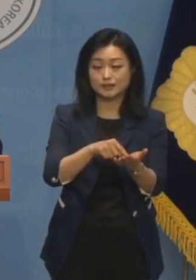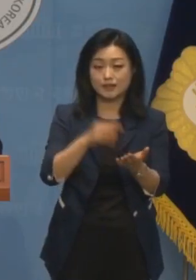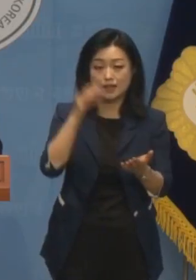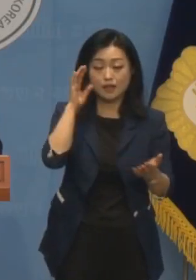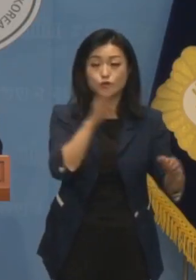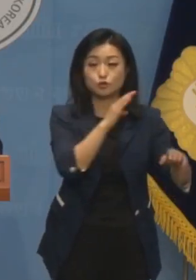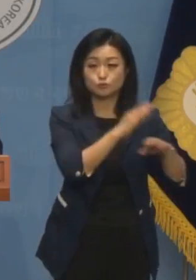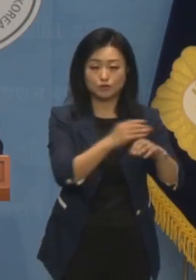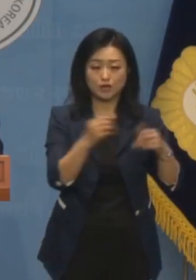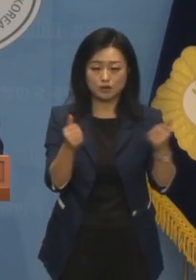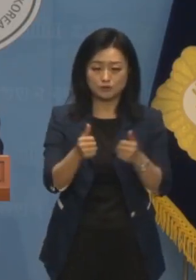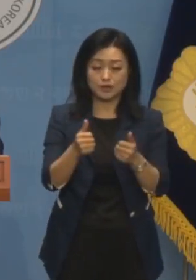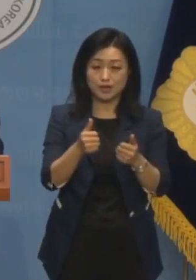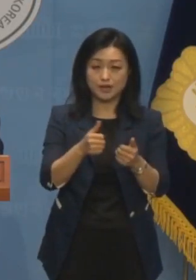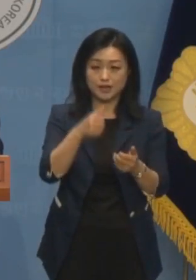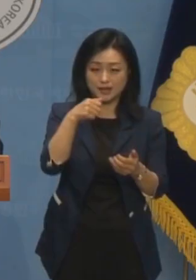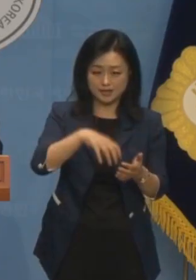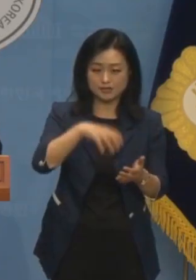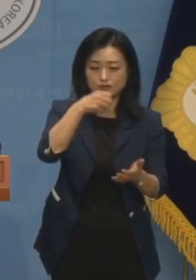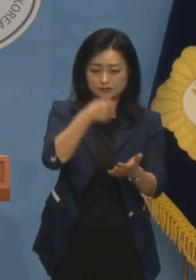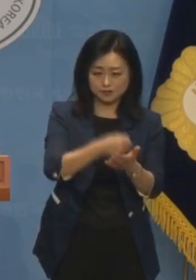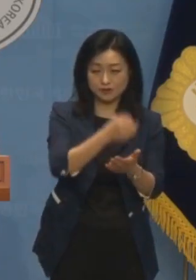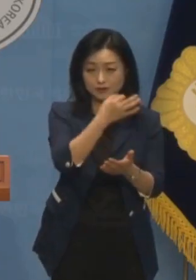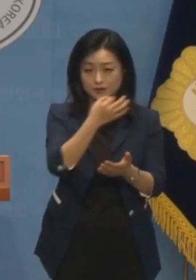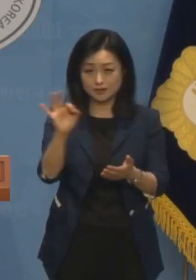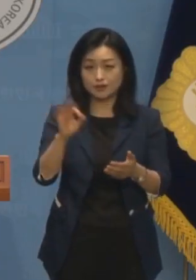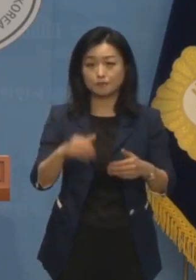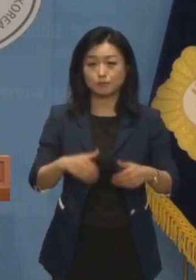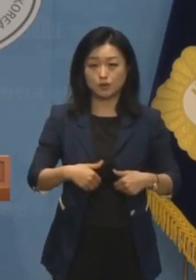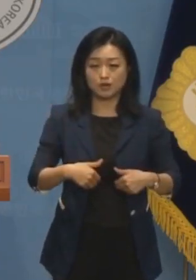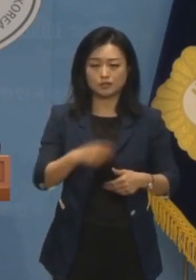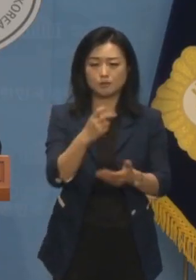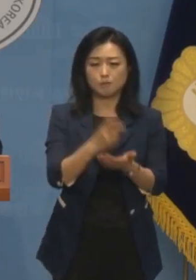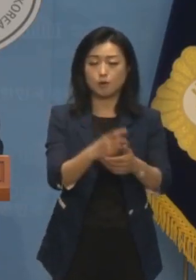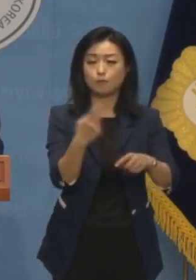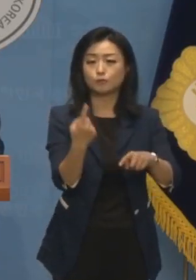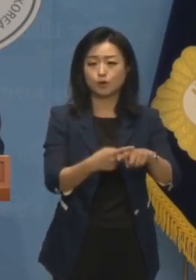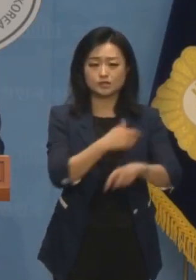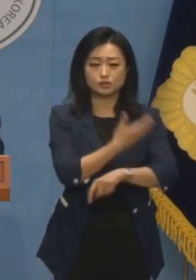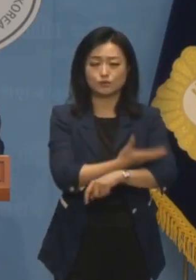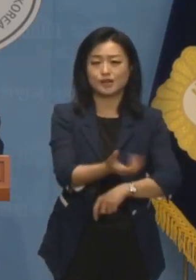양측이 의회 비준을 통해 법적 지위를 갖도록 해야 합니다. 그래야 정권의